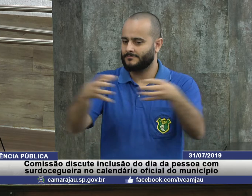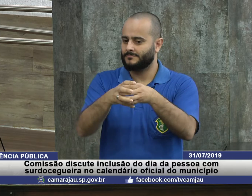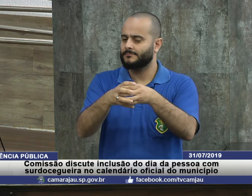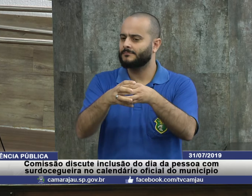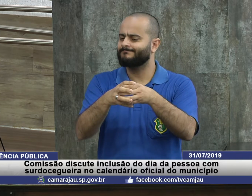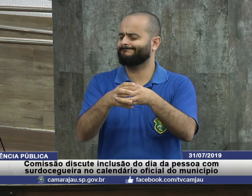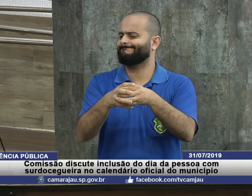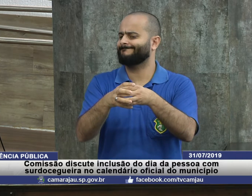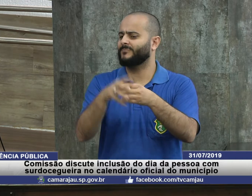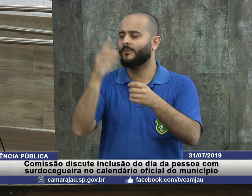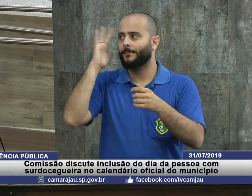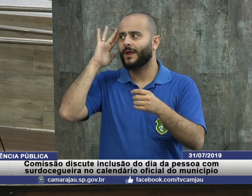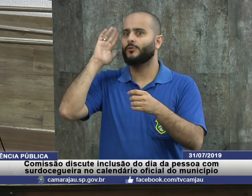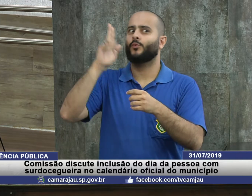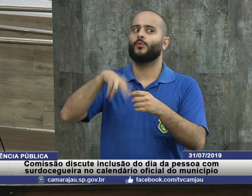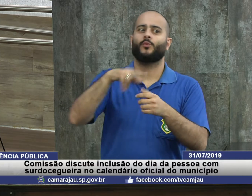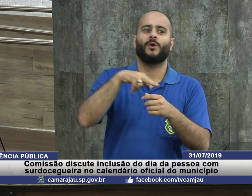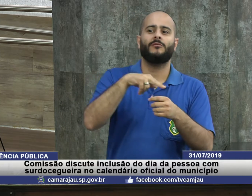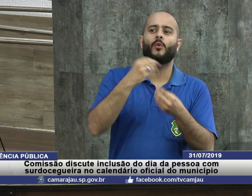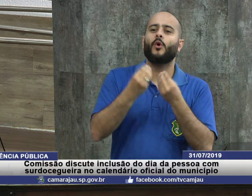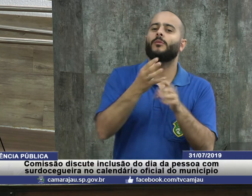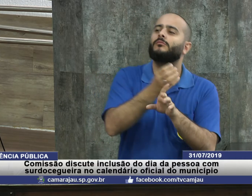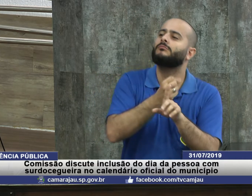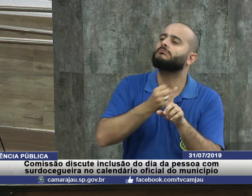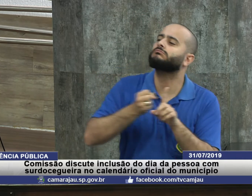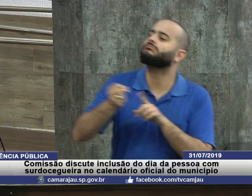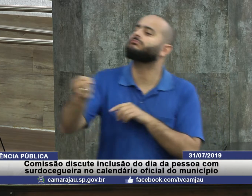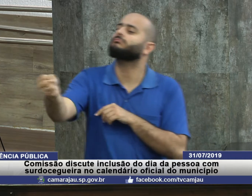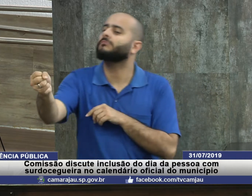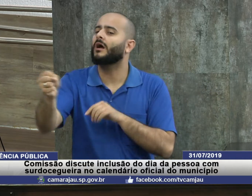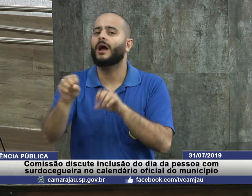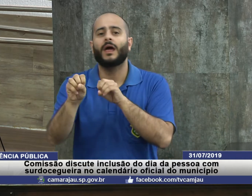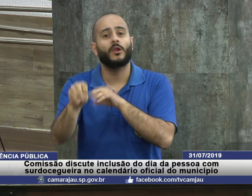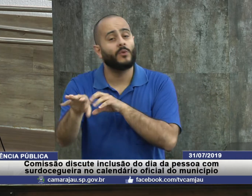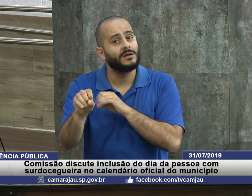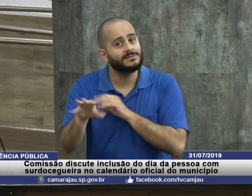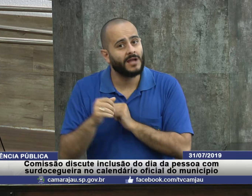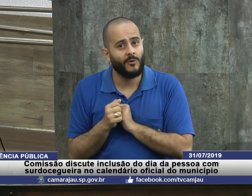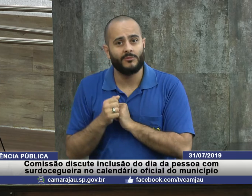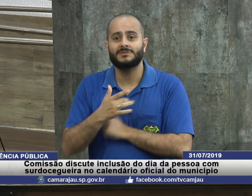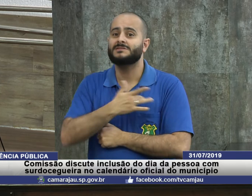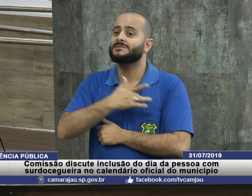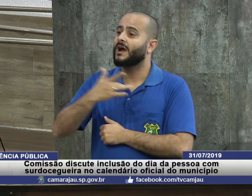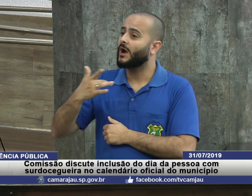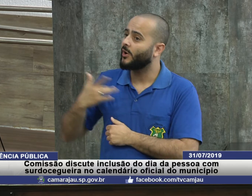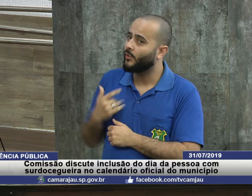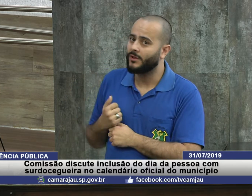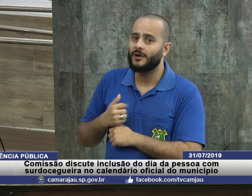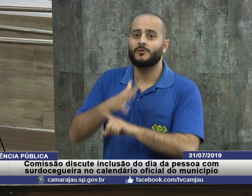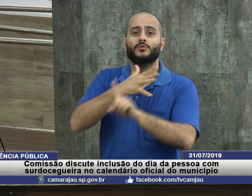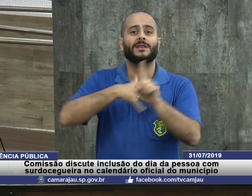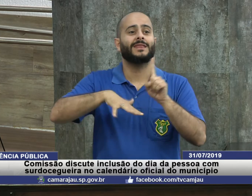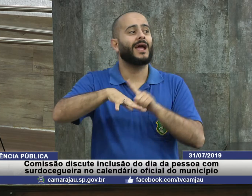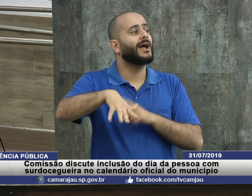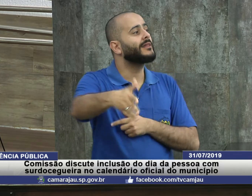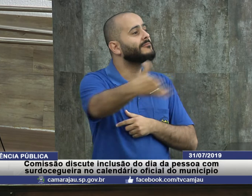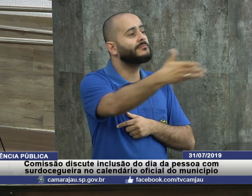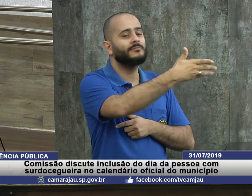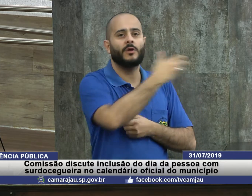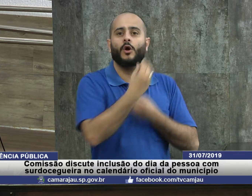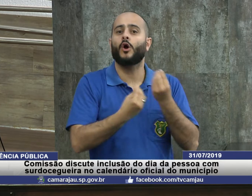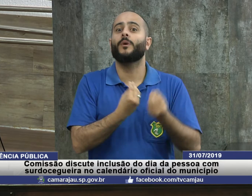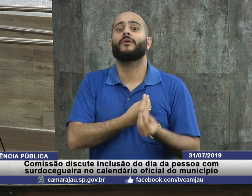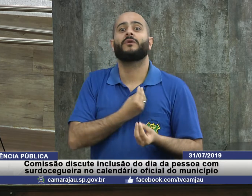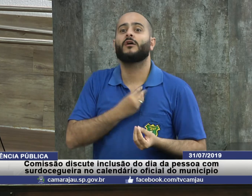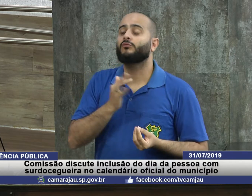A gente não encontra um dado que deixe claro quantas pessoas têm também com perdas de visão e